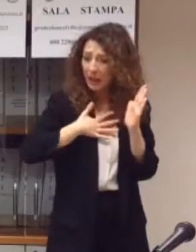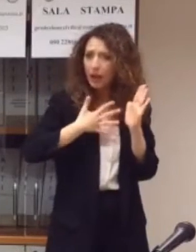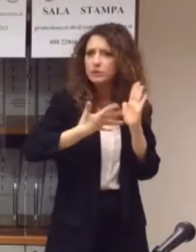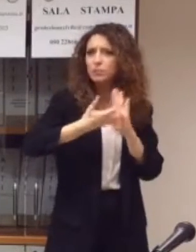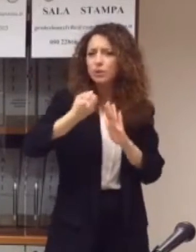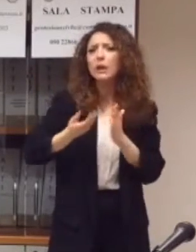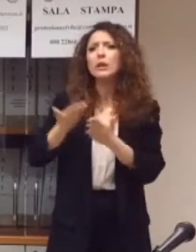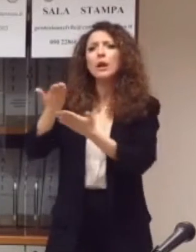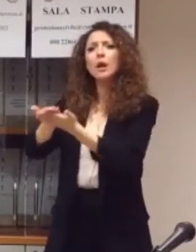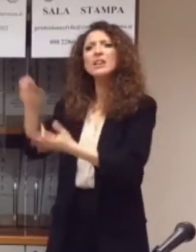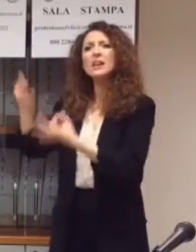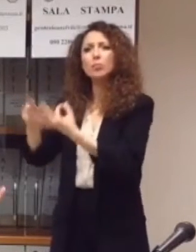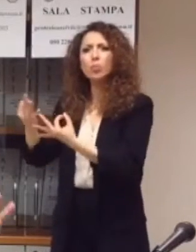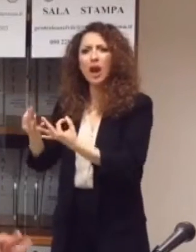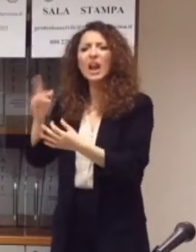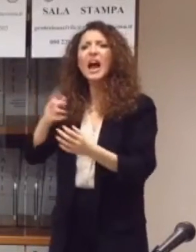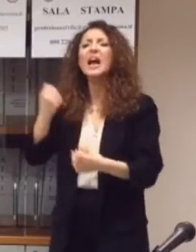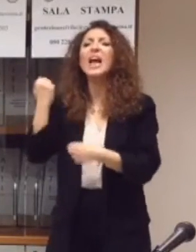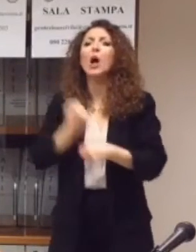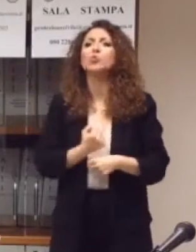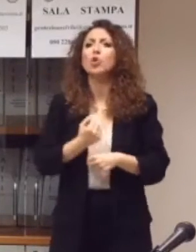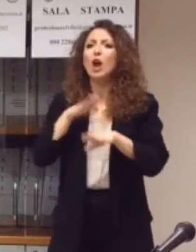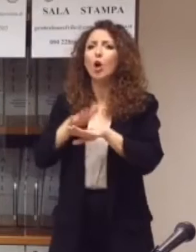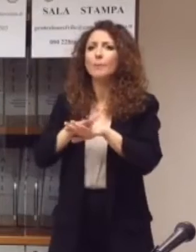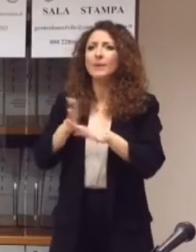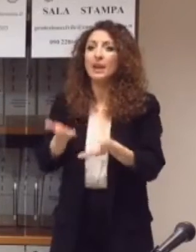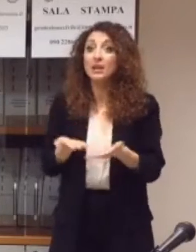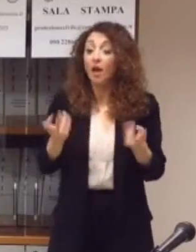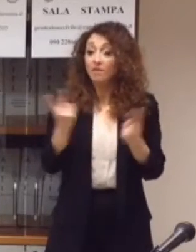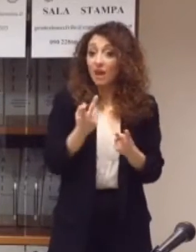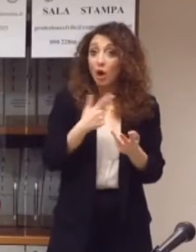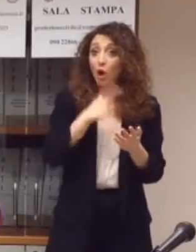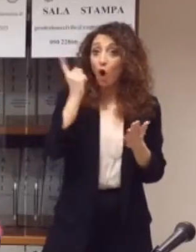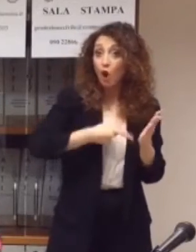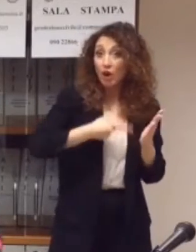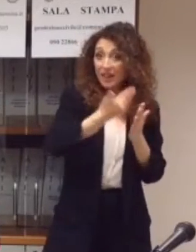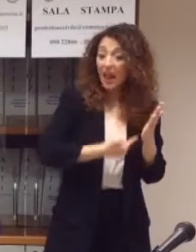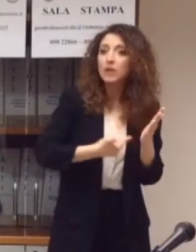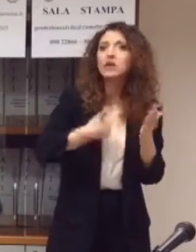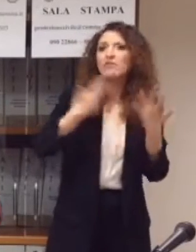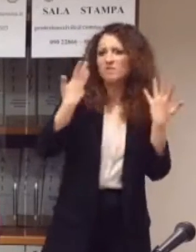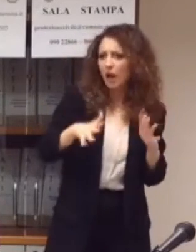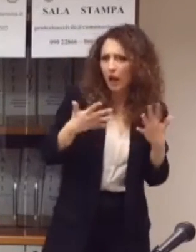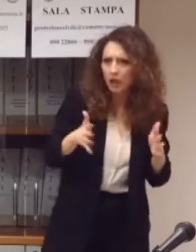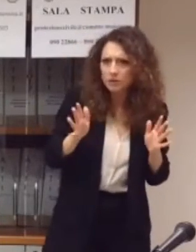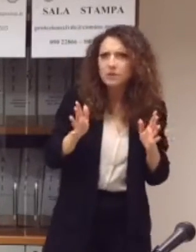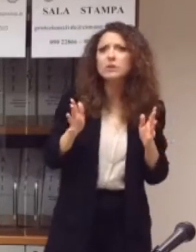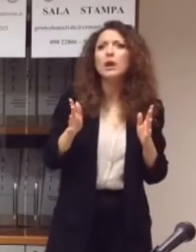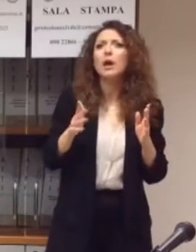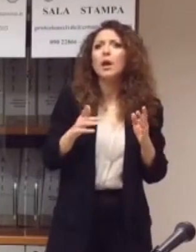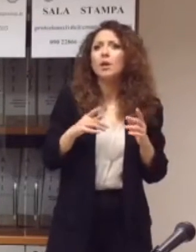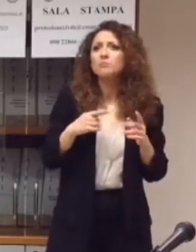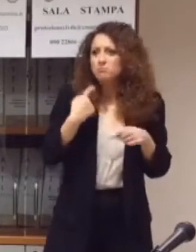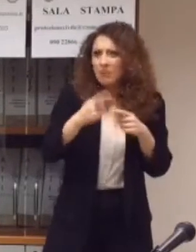possono impugnare l'ordinanza. E allora le ordinanze del sindaco De Luca sono state fatte in vigore, nessuno le ha impugnate